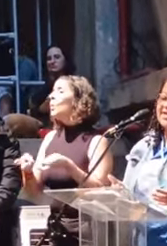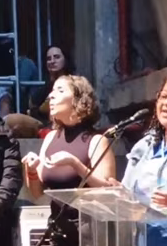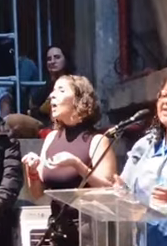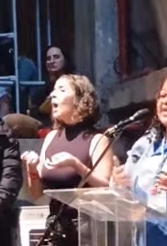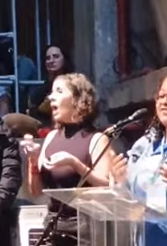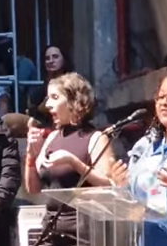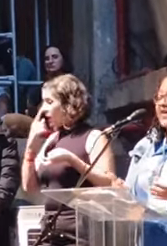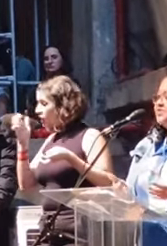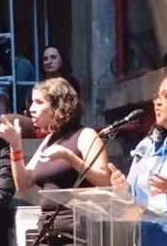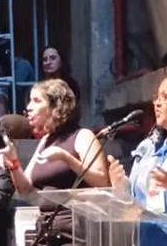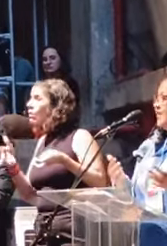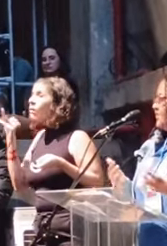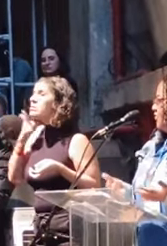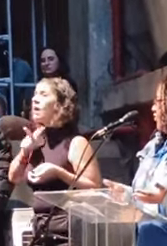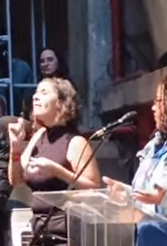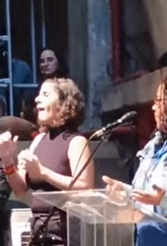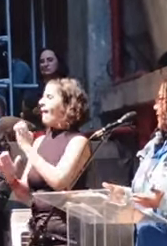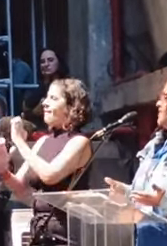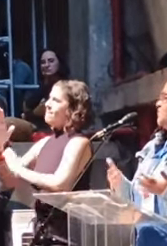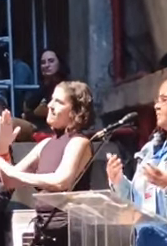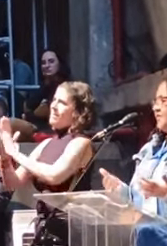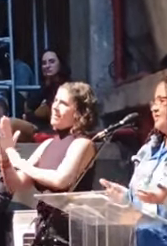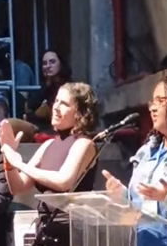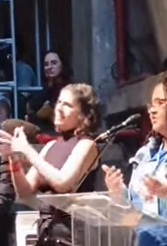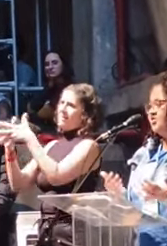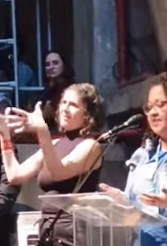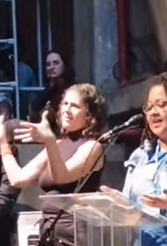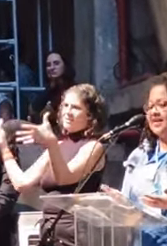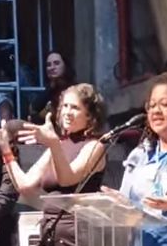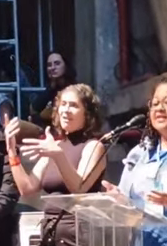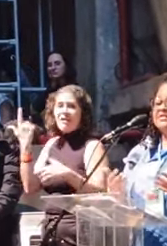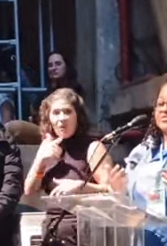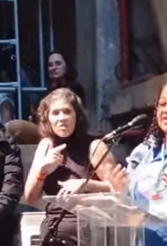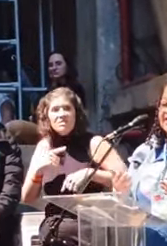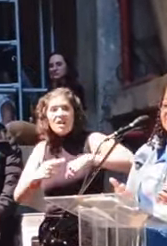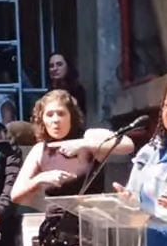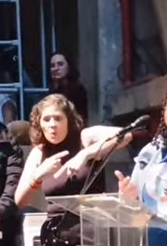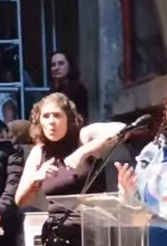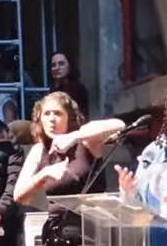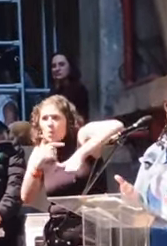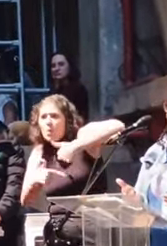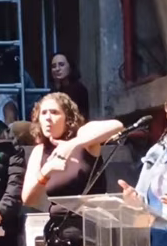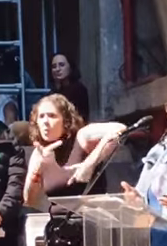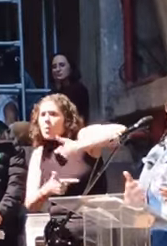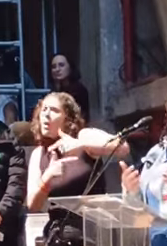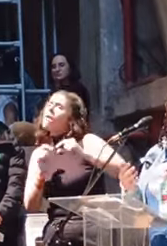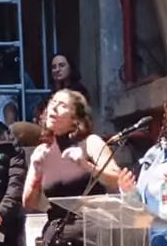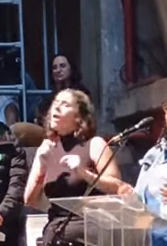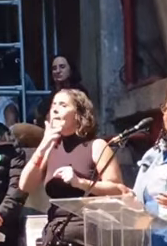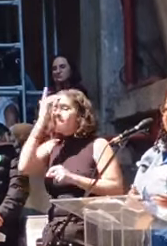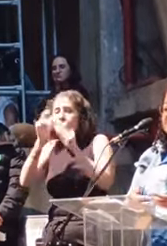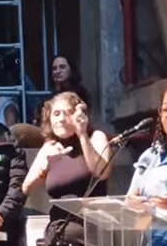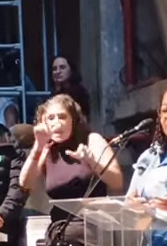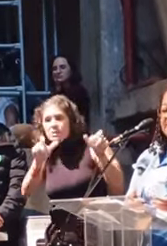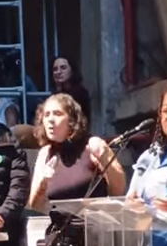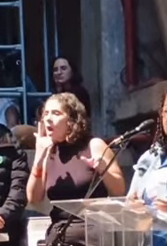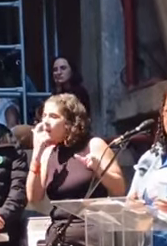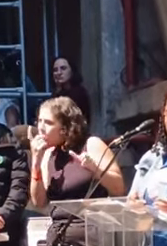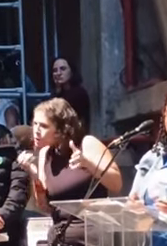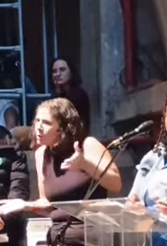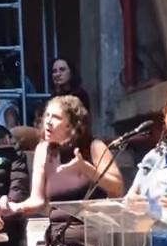empresas. Quem faz o rolê todo para essa roda girar são os catadores e catadoras, organizados